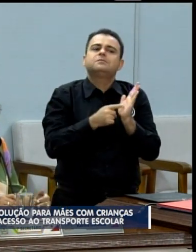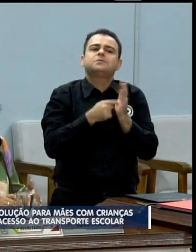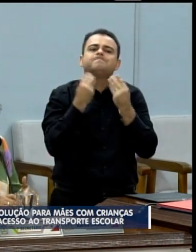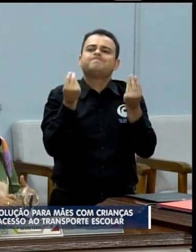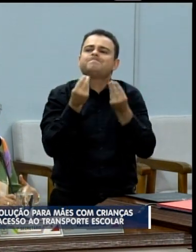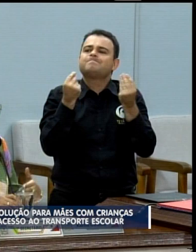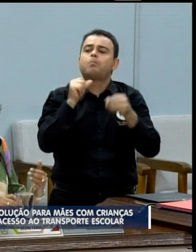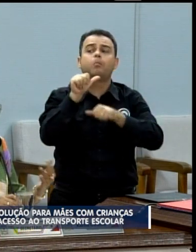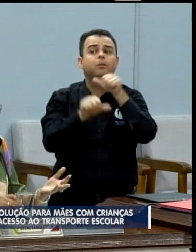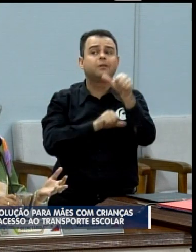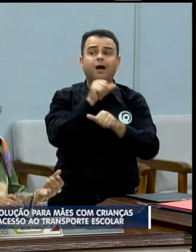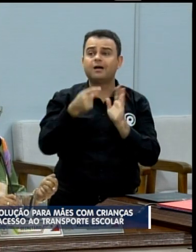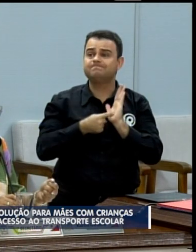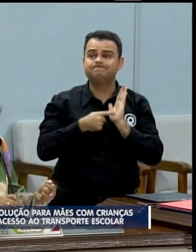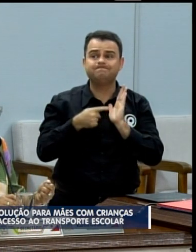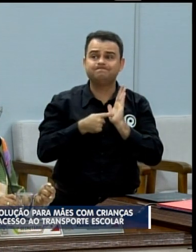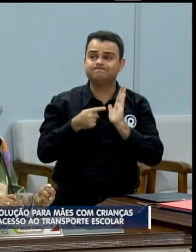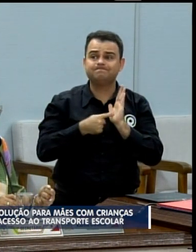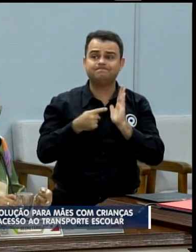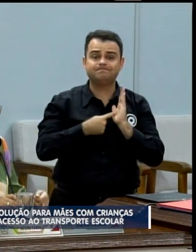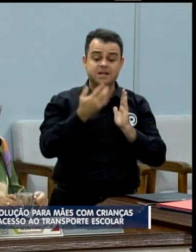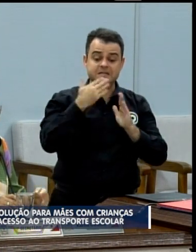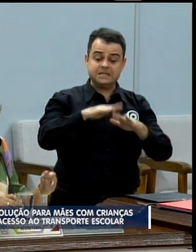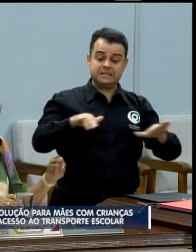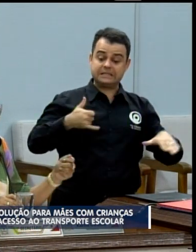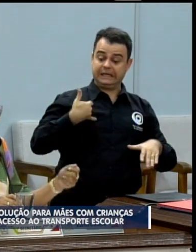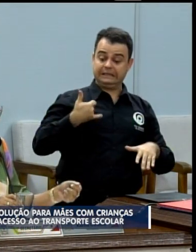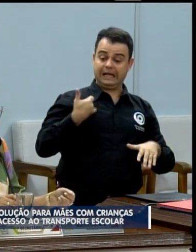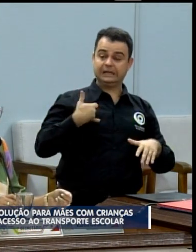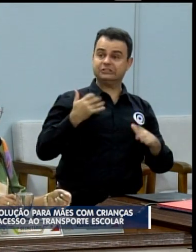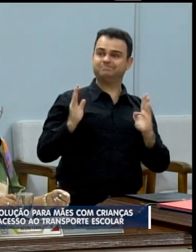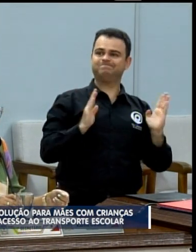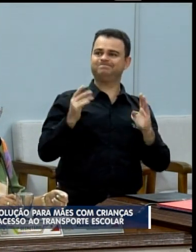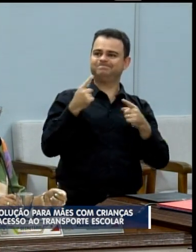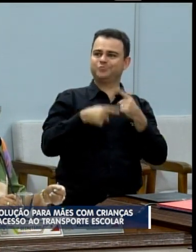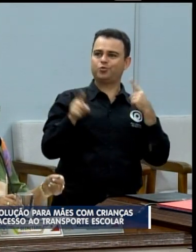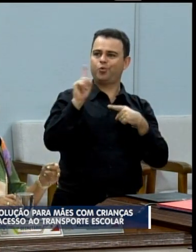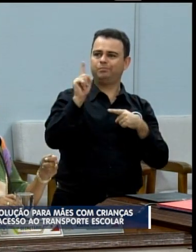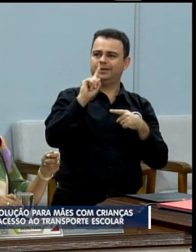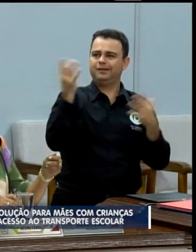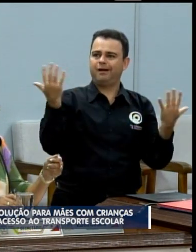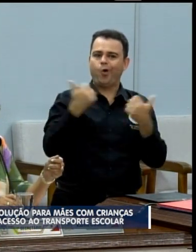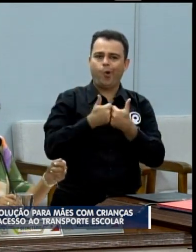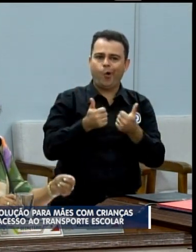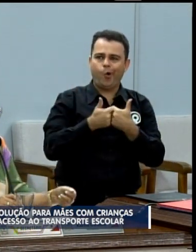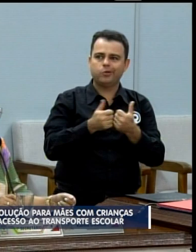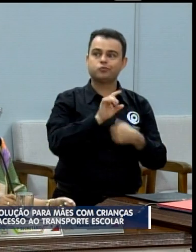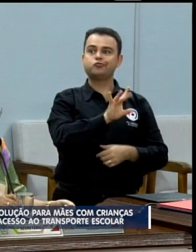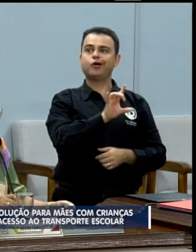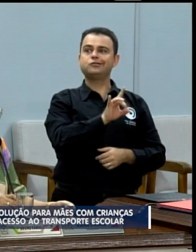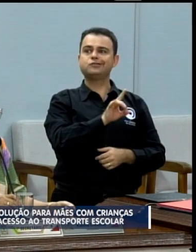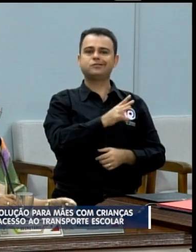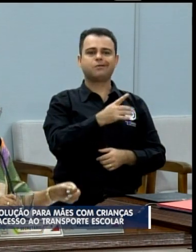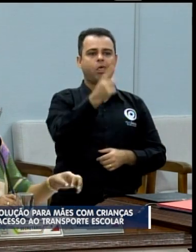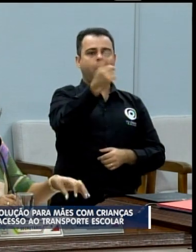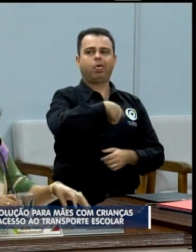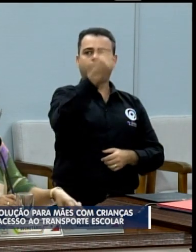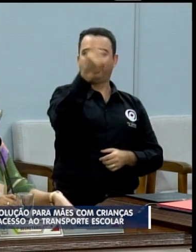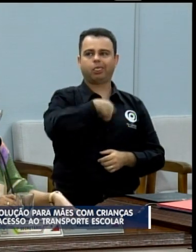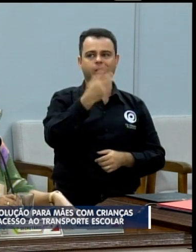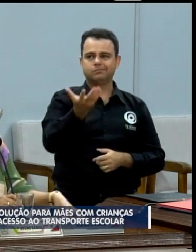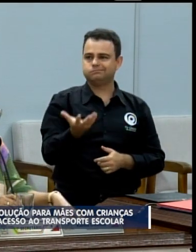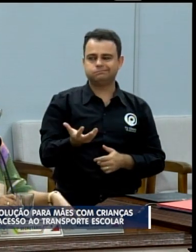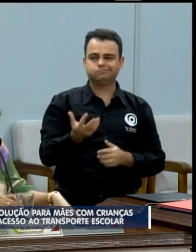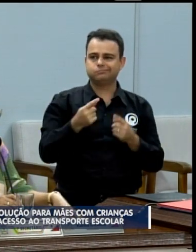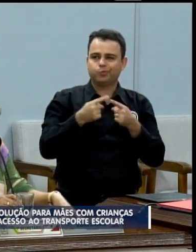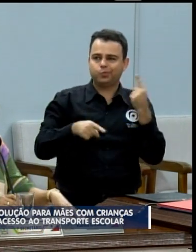crianças, né? Então, quando as mães têm a condição de pegar o transporte público, a secretaria paga o transporte público para a